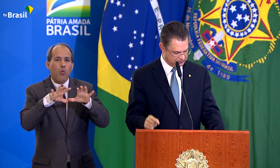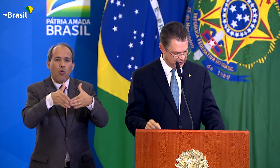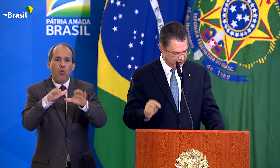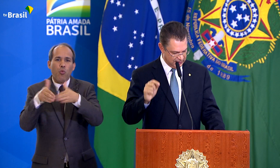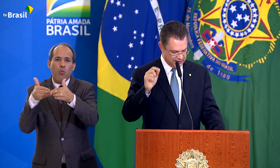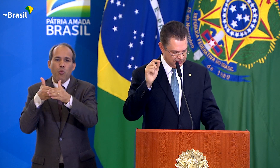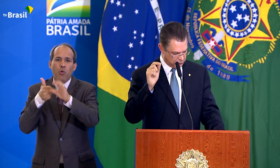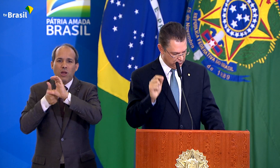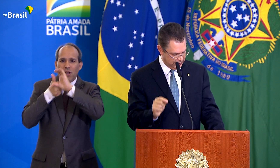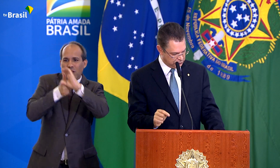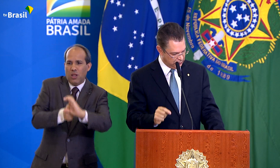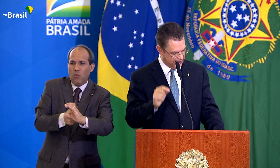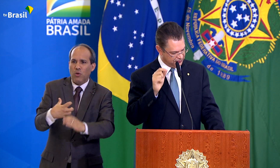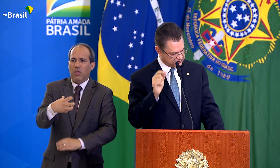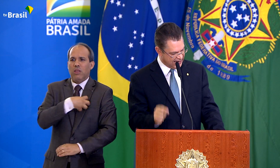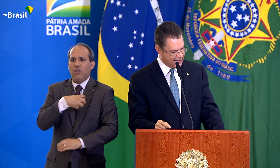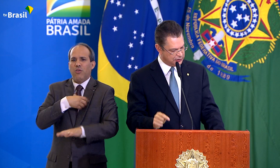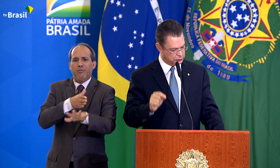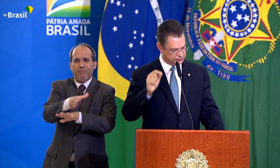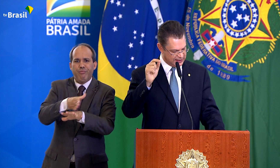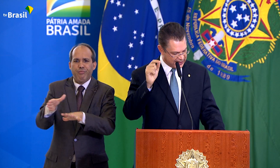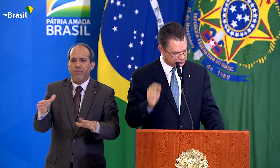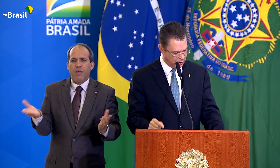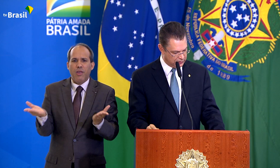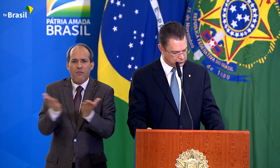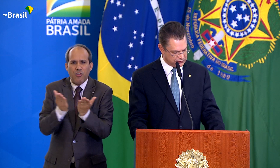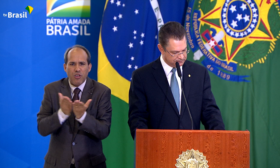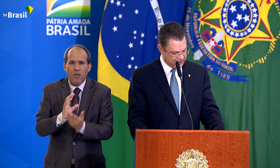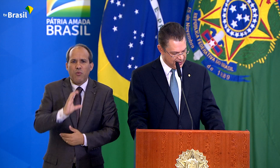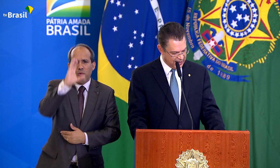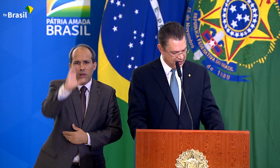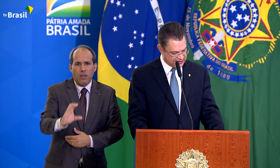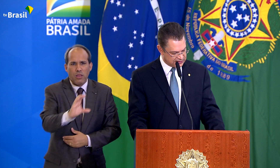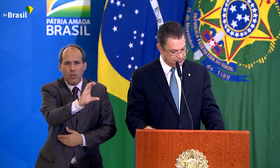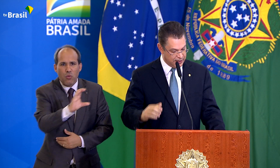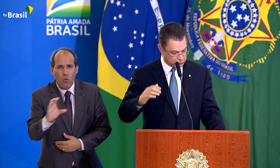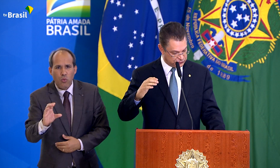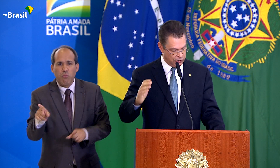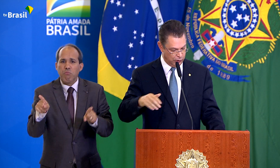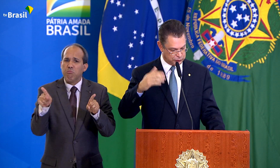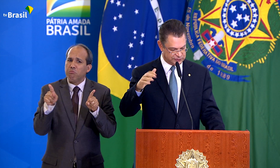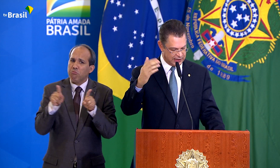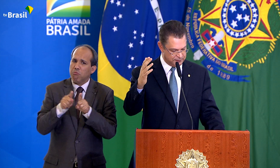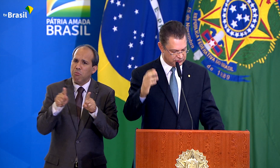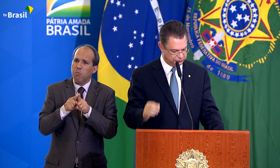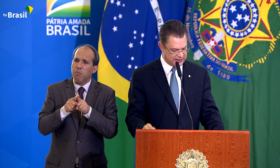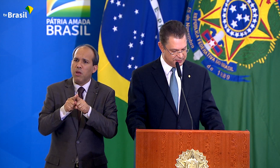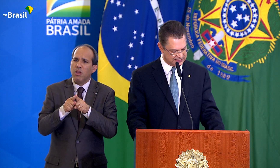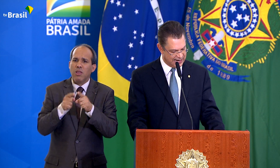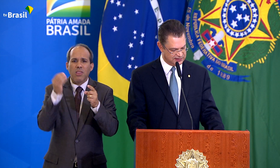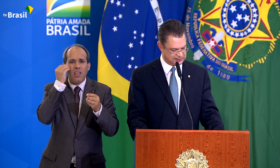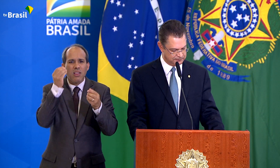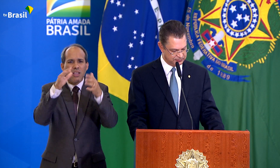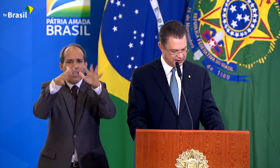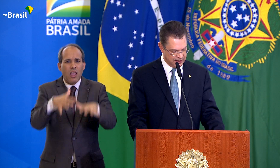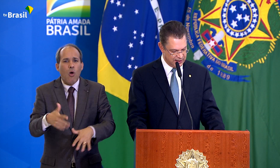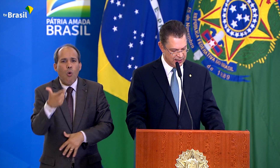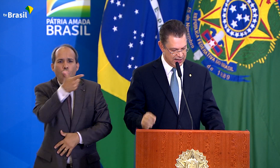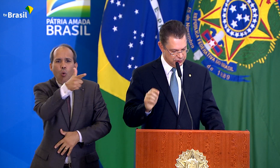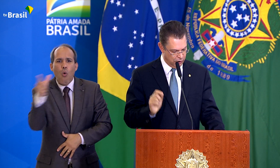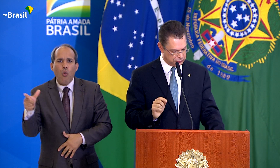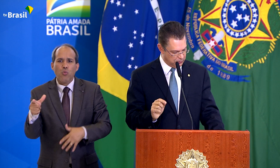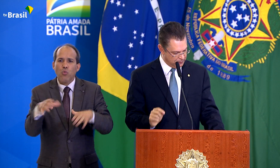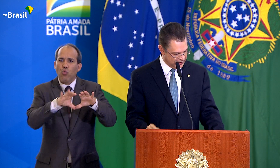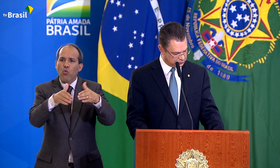sentido amplo incluindo evangélicos e católicos em detrimento de outros segmentos fundamentais